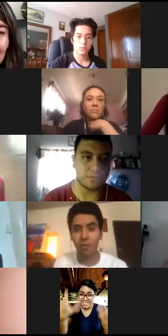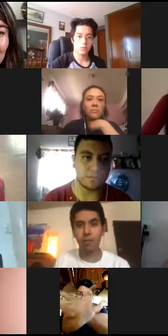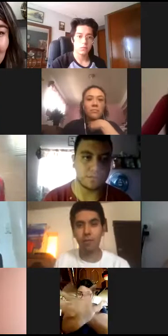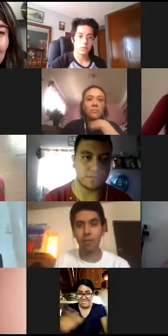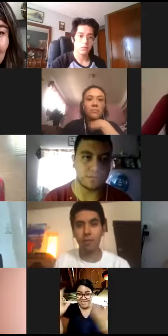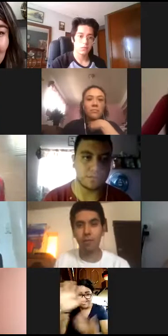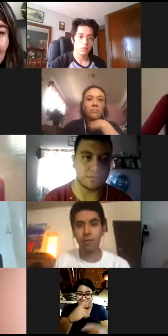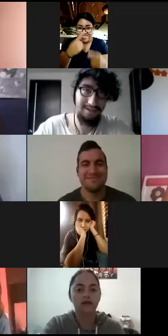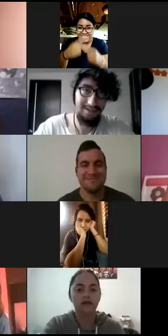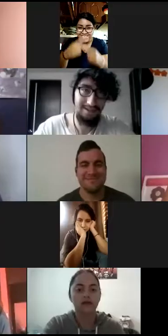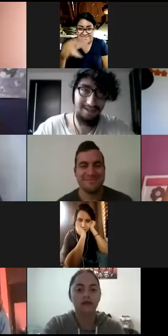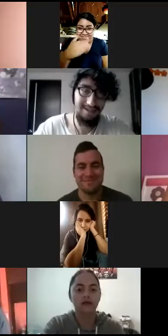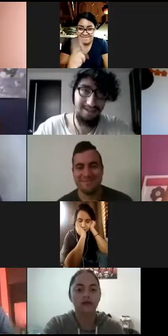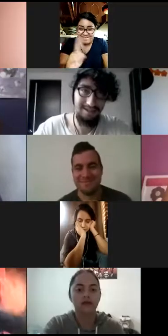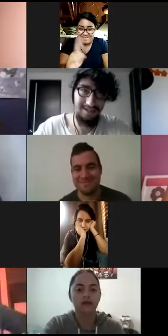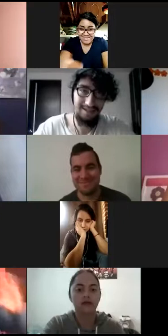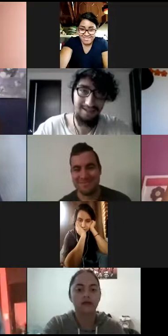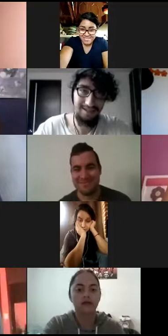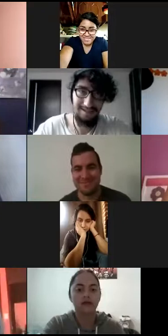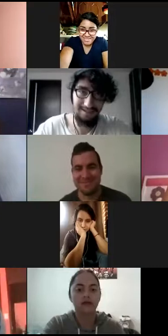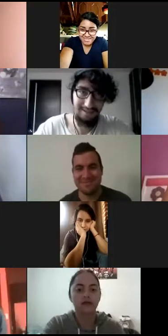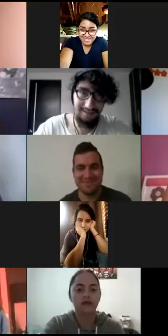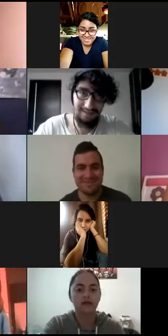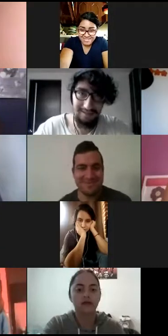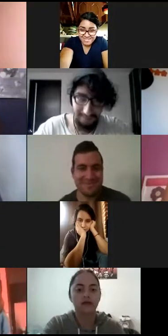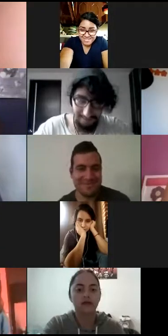Ah, que ya perdió a Mari. ¿Dónde está Mari?